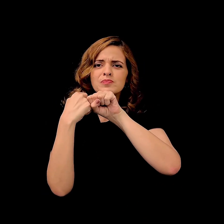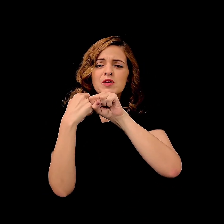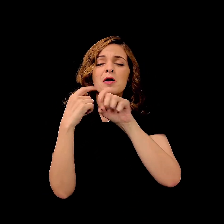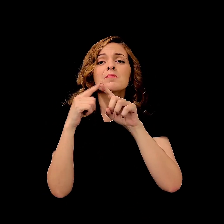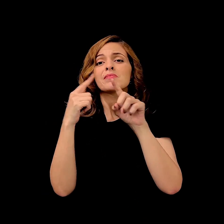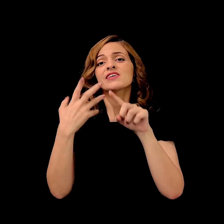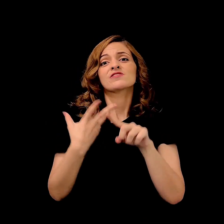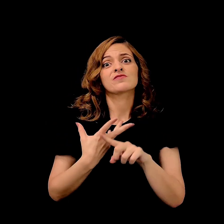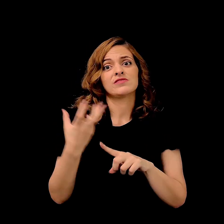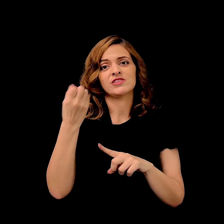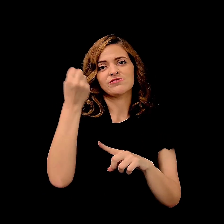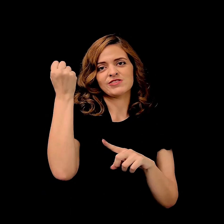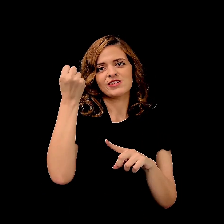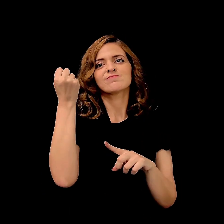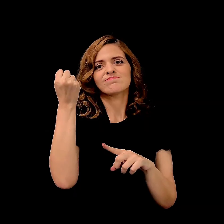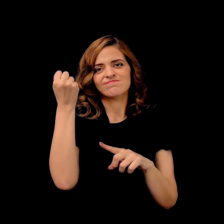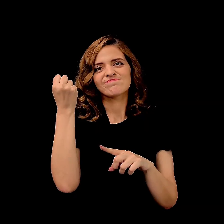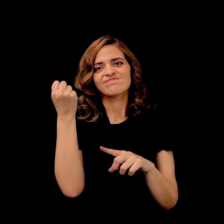venceu,